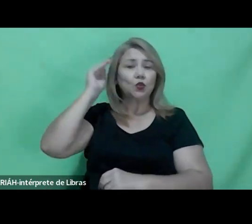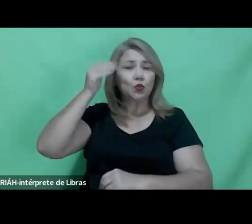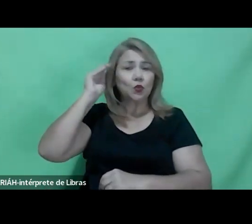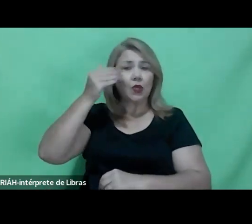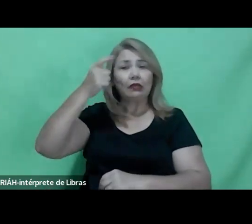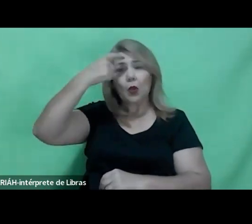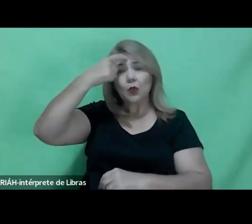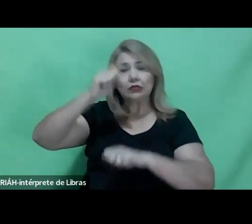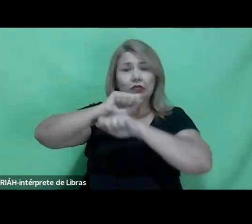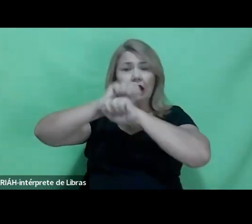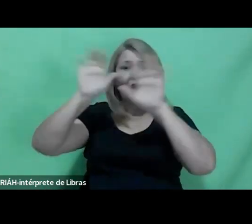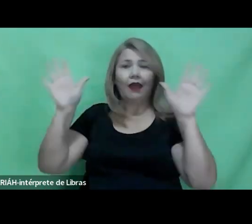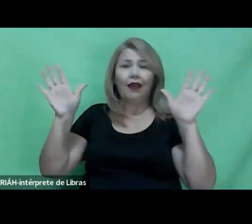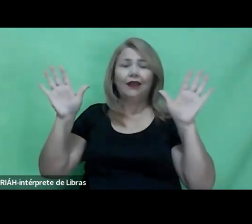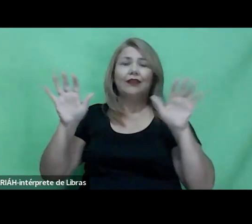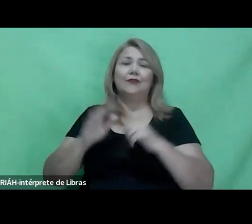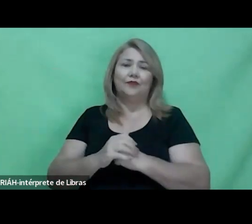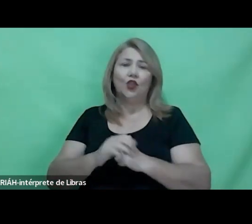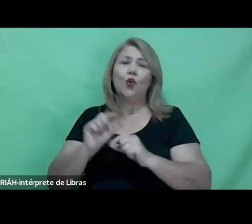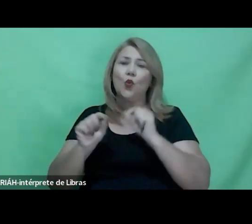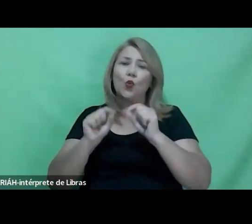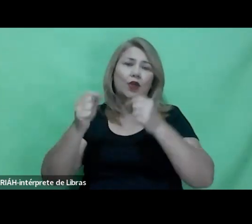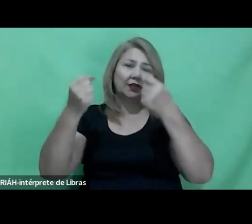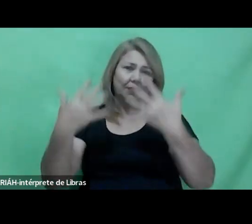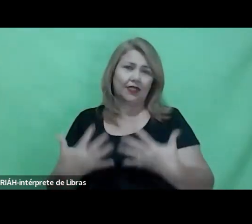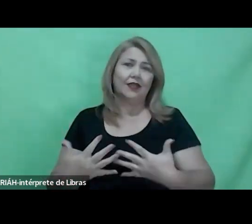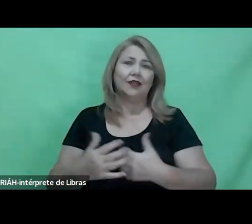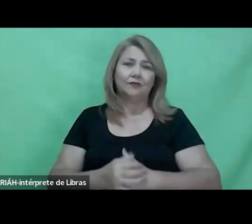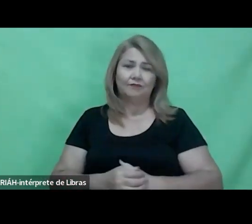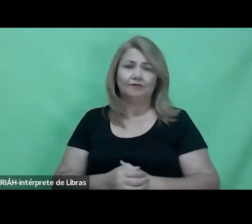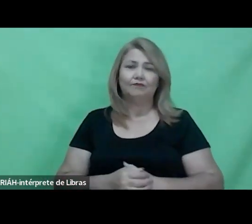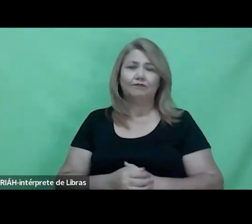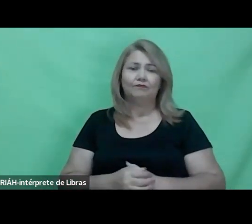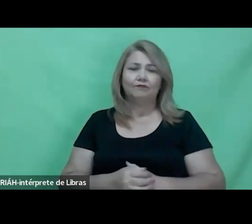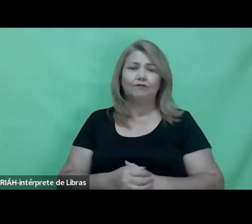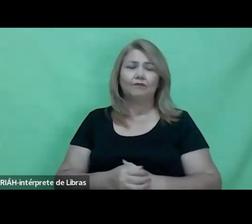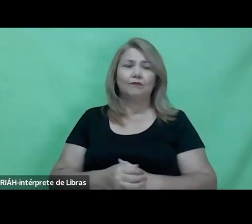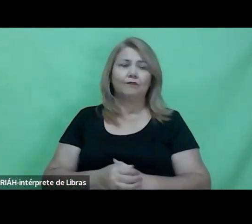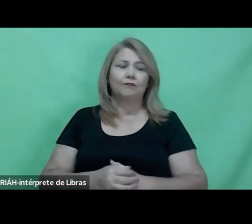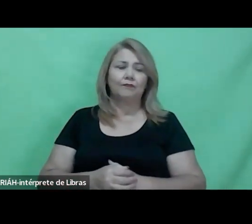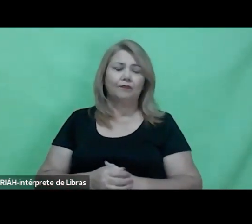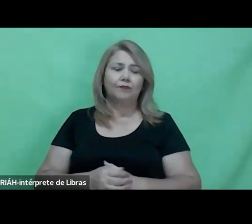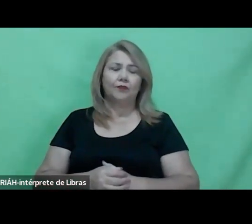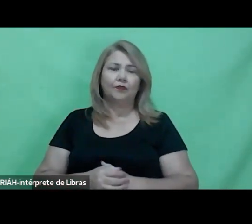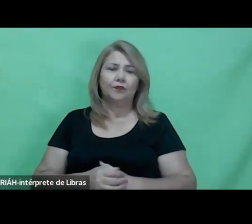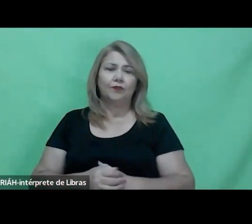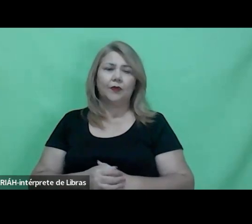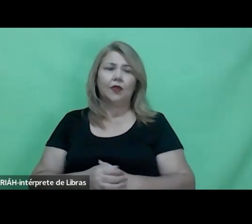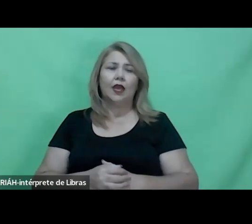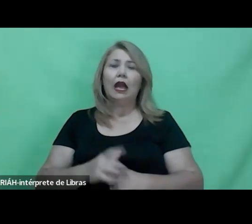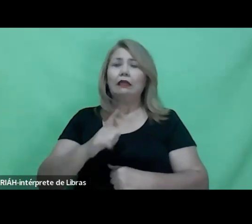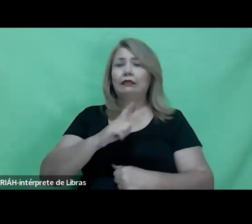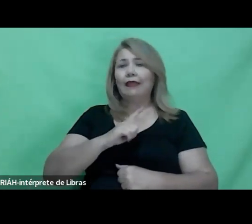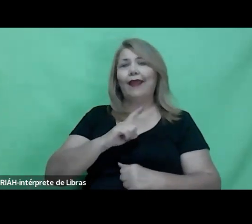Clara de lo que le estoy describiendo en este caso tuvimos la feliz oportunidad